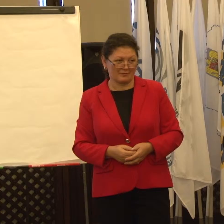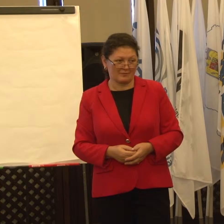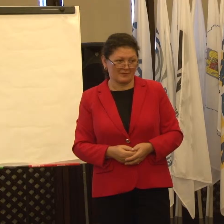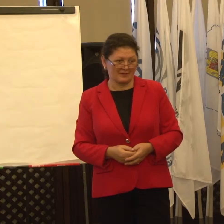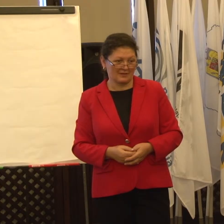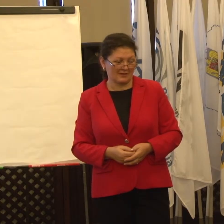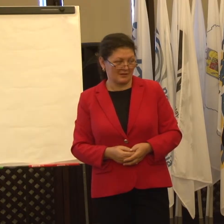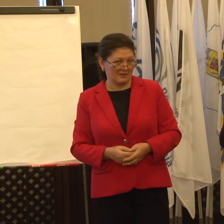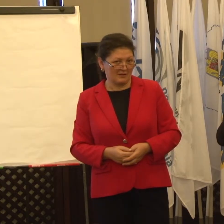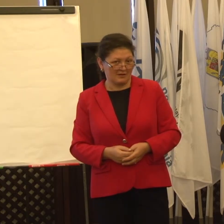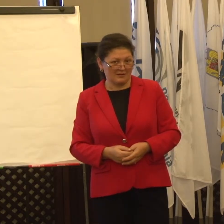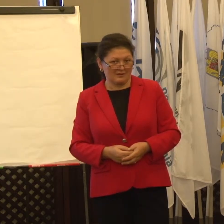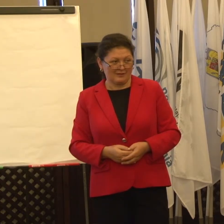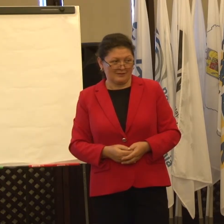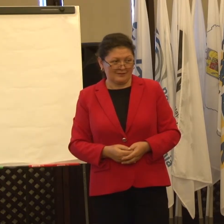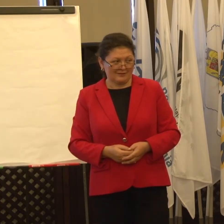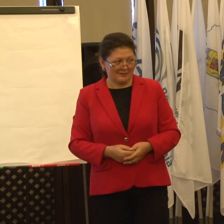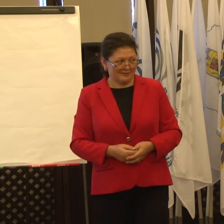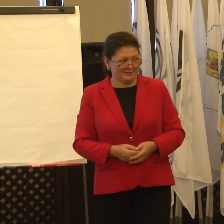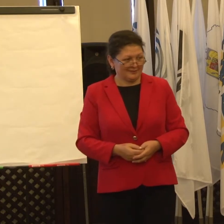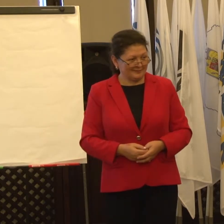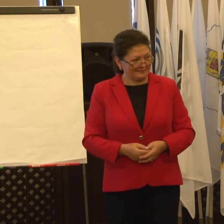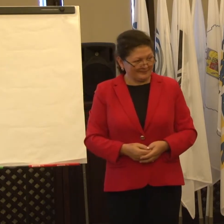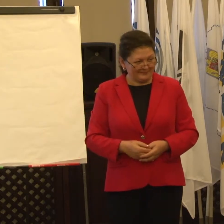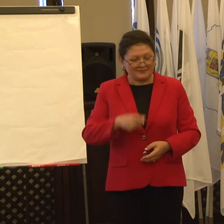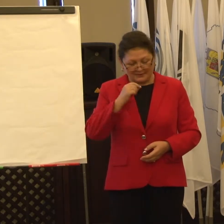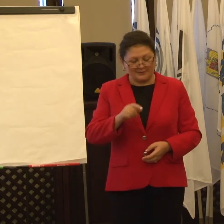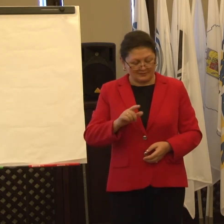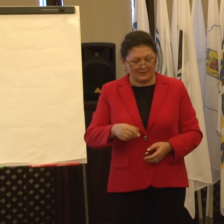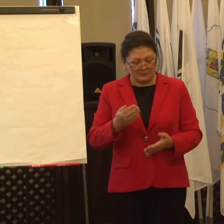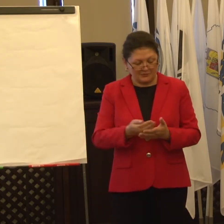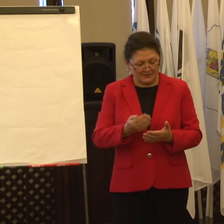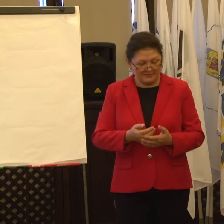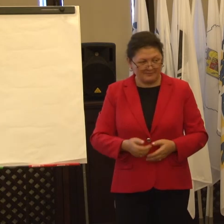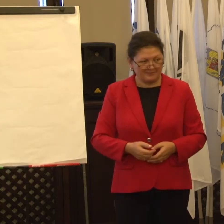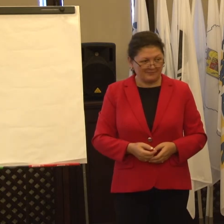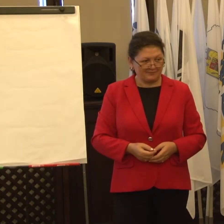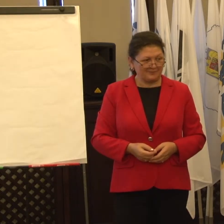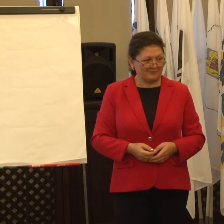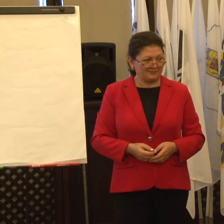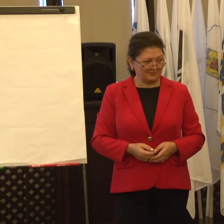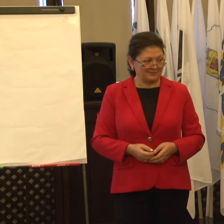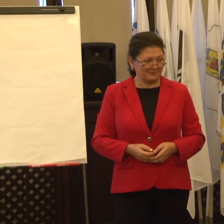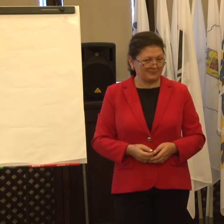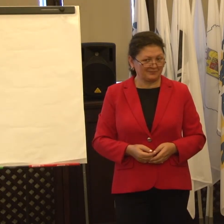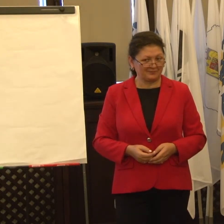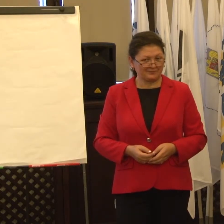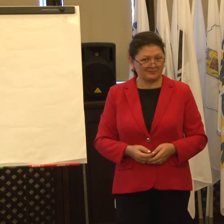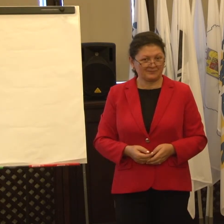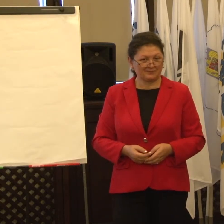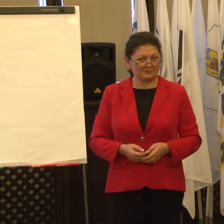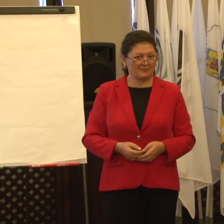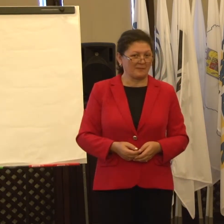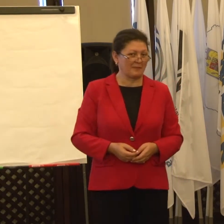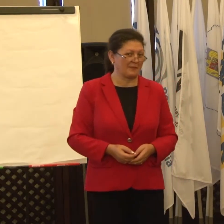Și care este iarăși numai pe o categorie a acestor copii, din această categorie de copii, numai până la o